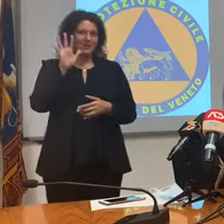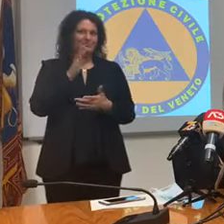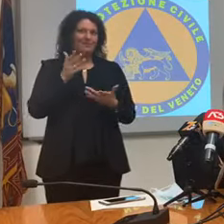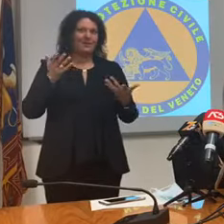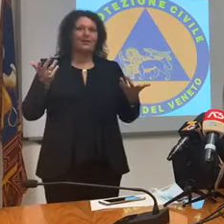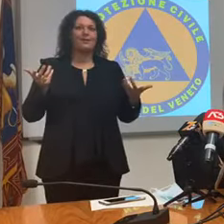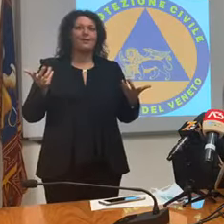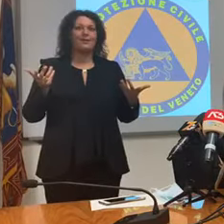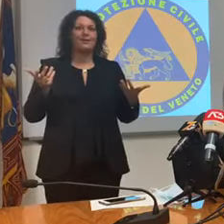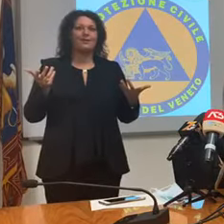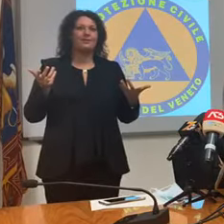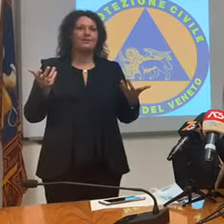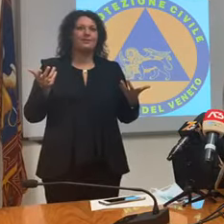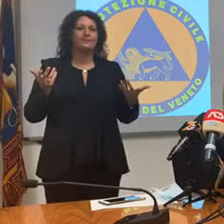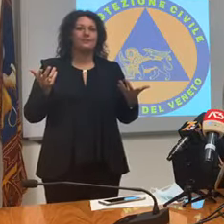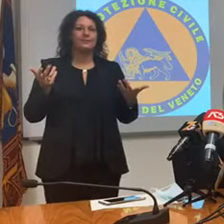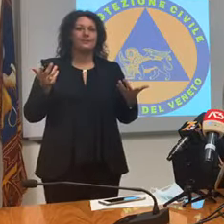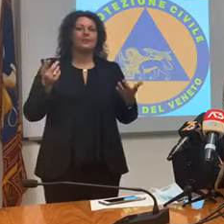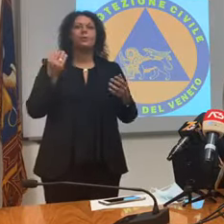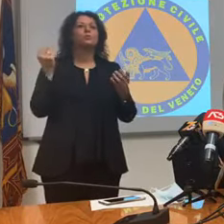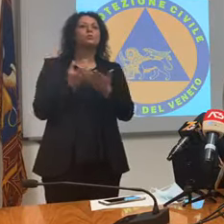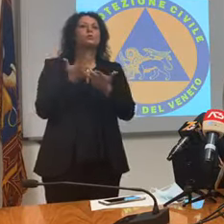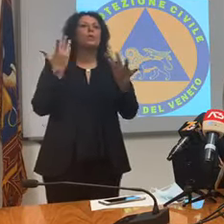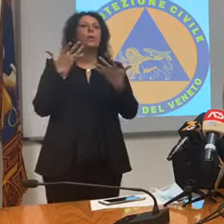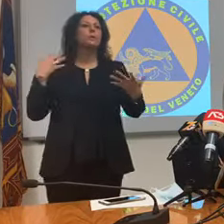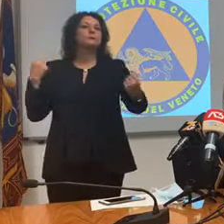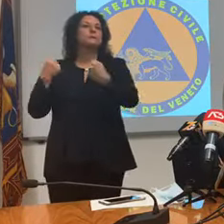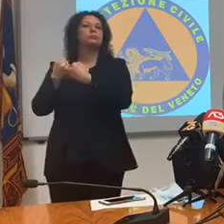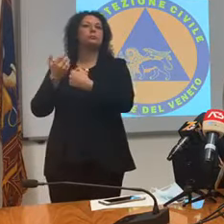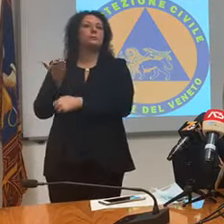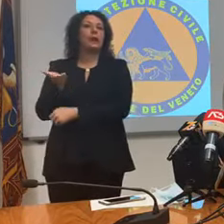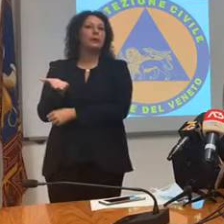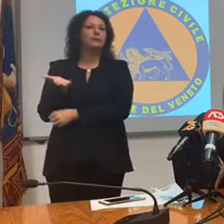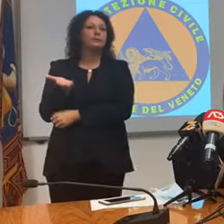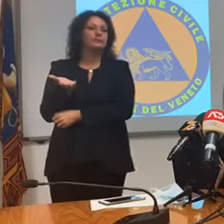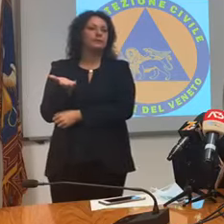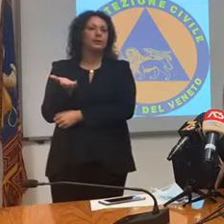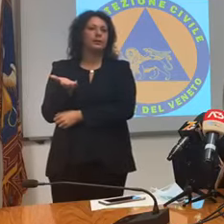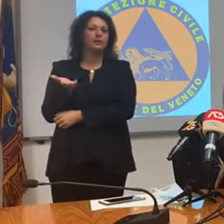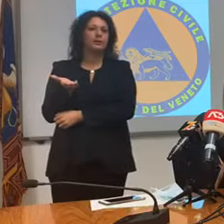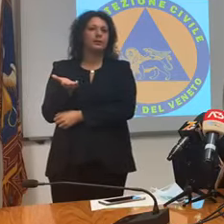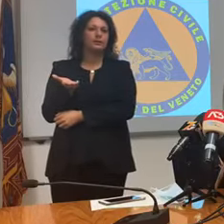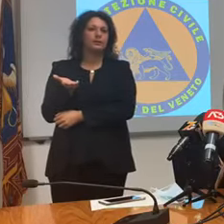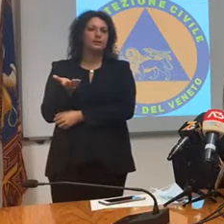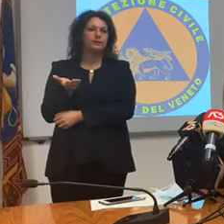a questo punto è stato fatto proprio anche per spiegare questa cosa, alla fine